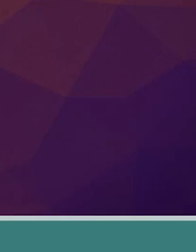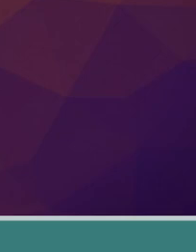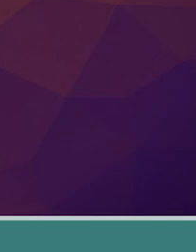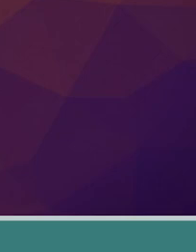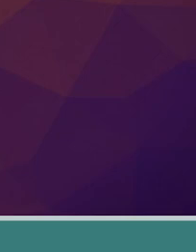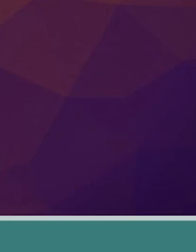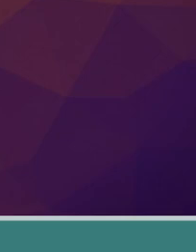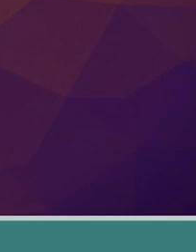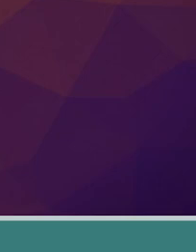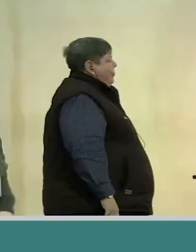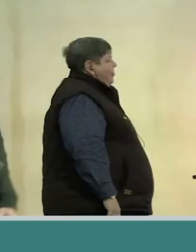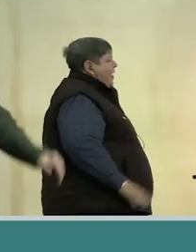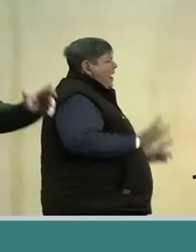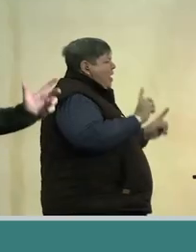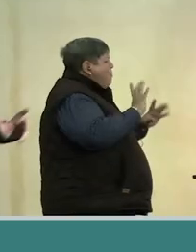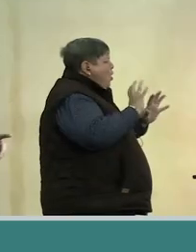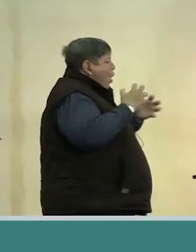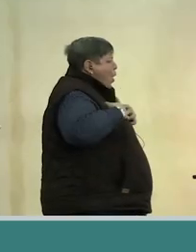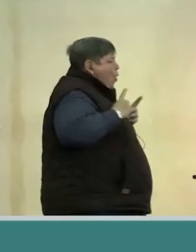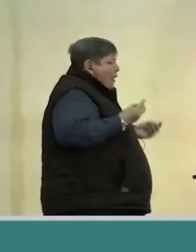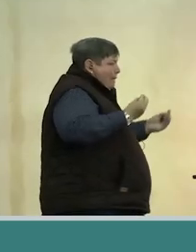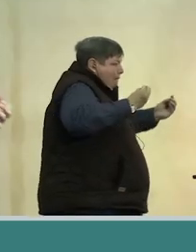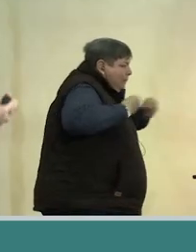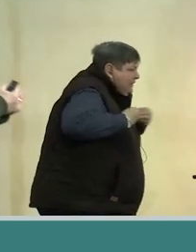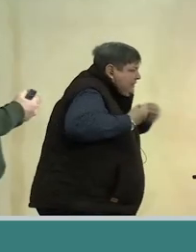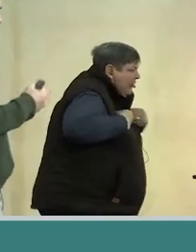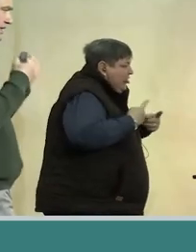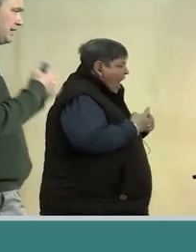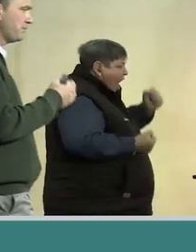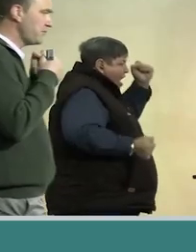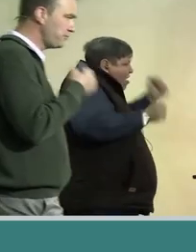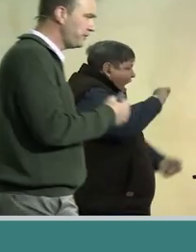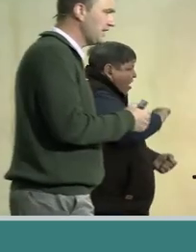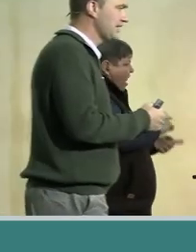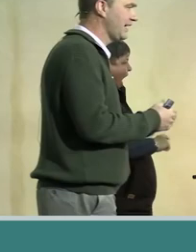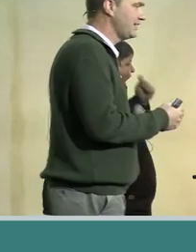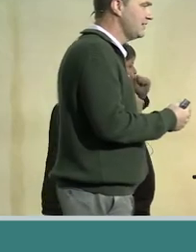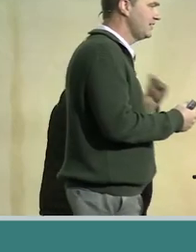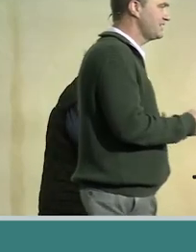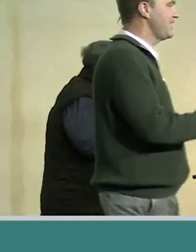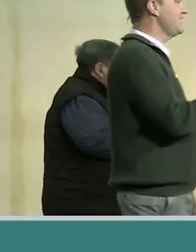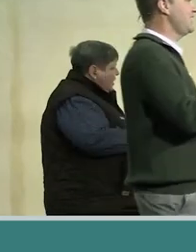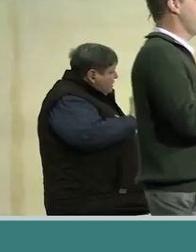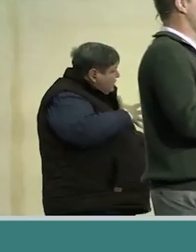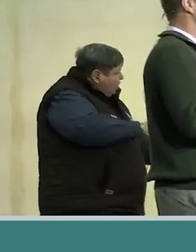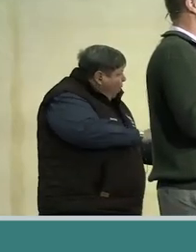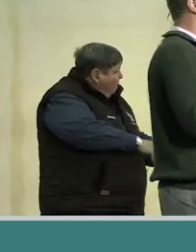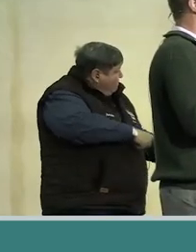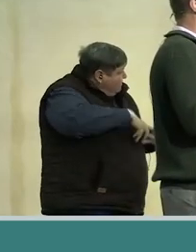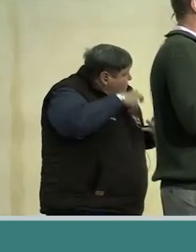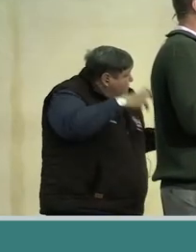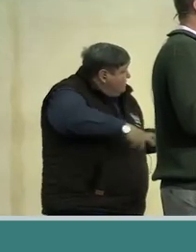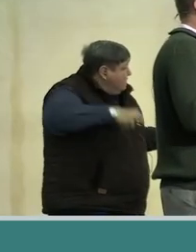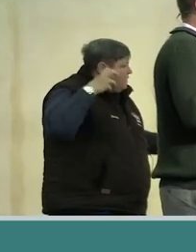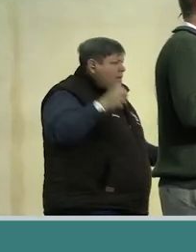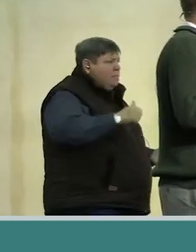dit gaan weieres net besitting ouwens dit gaan baie weieres dit gaan oor om my diepte vrede te in die Heer dit